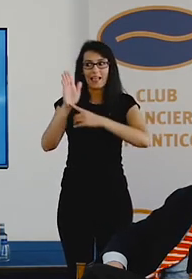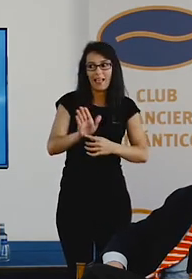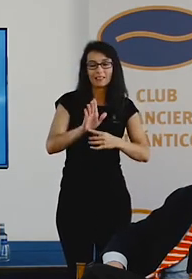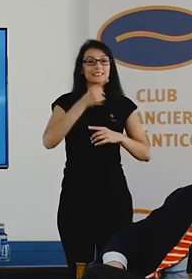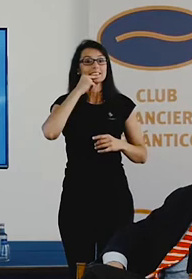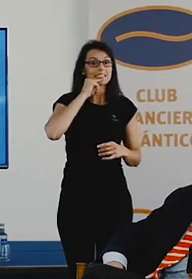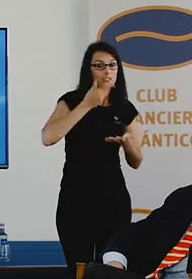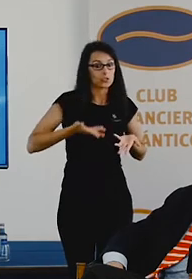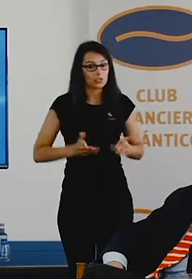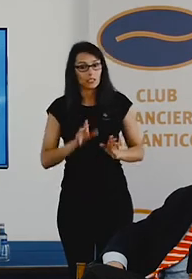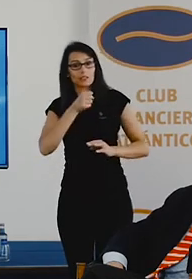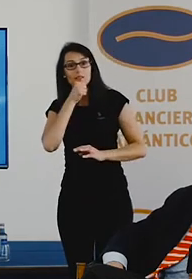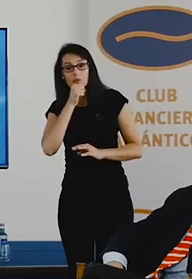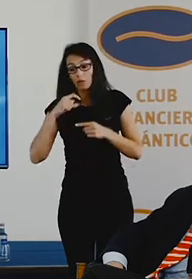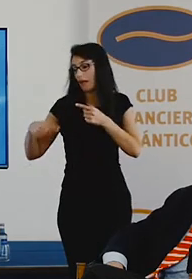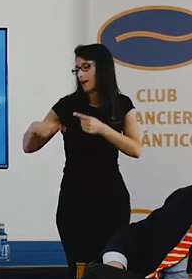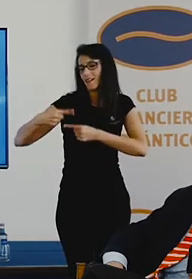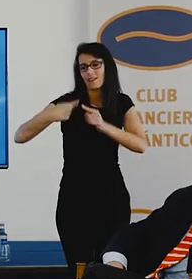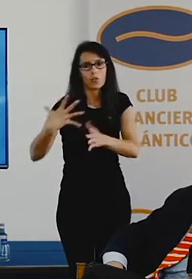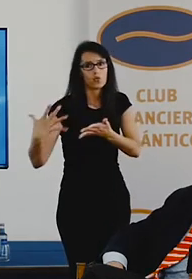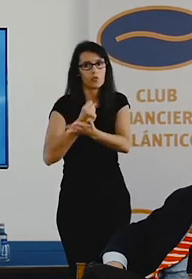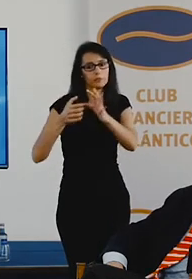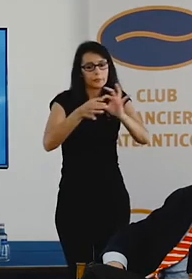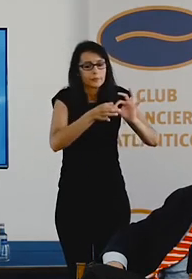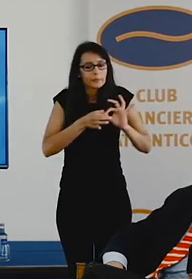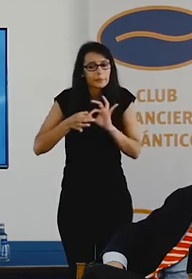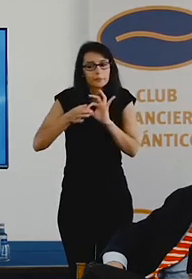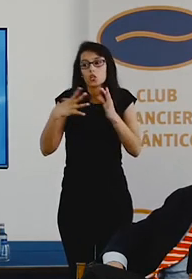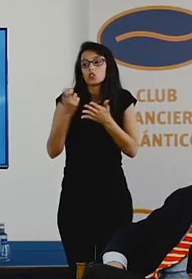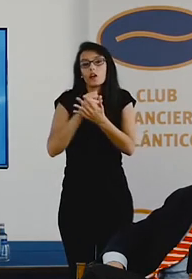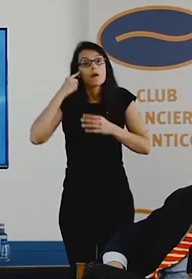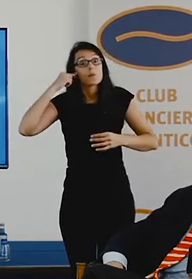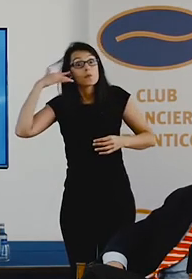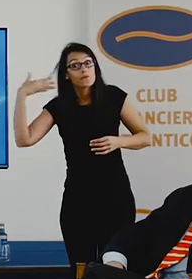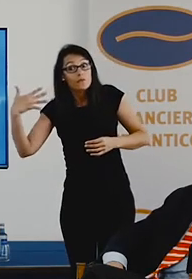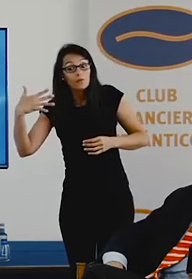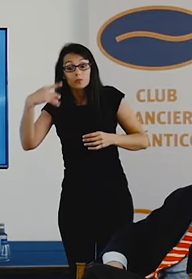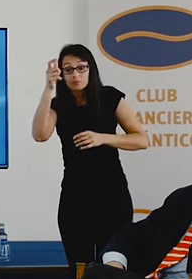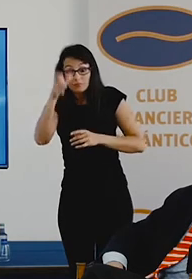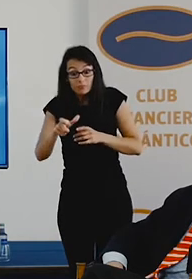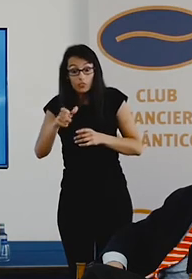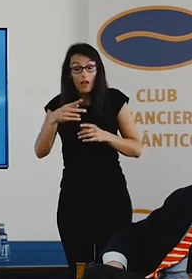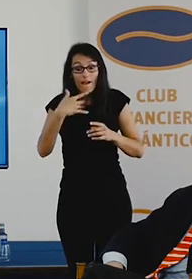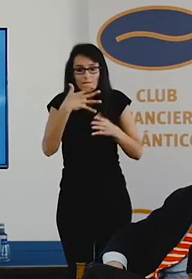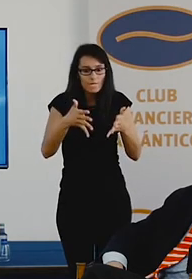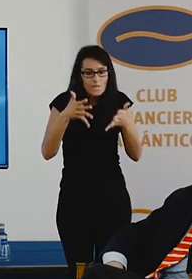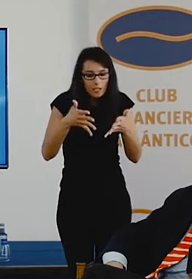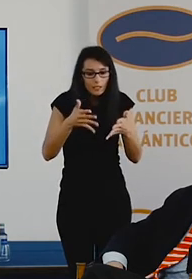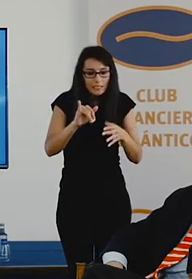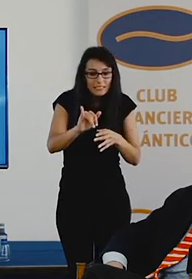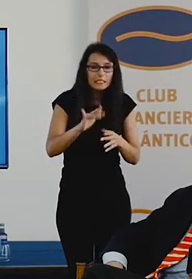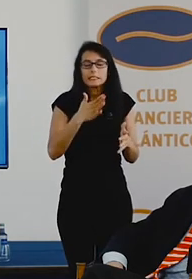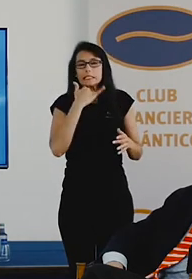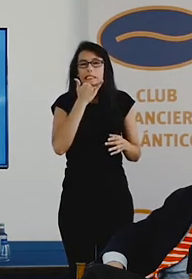nietos, abuelos, hijos, todas las generaciones, porque los payasos de la tele fueron muy famosos, a Rodi le encantó el proyecto, y estuvimos a punto, que no